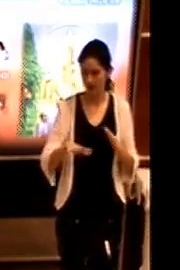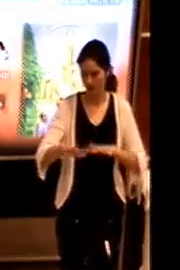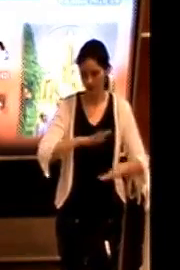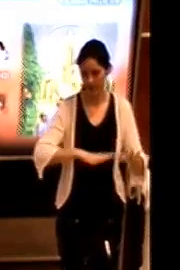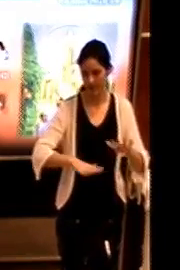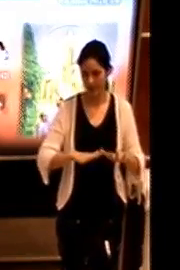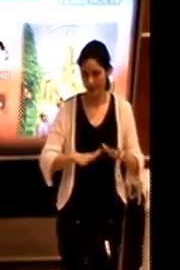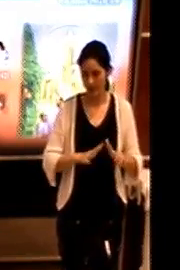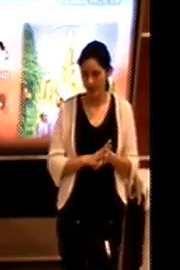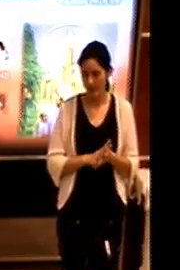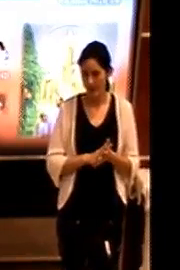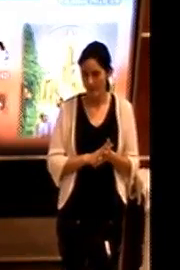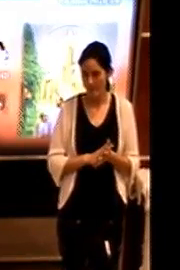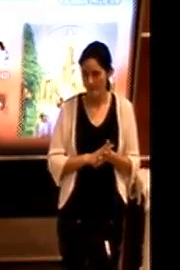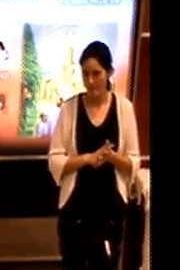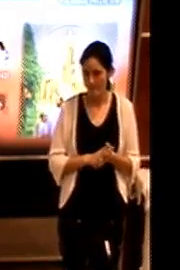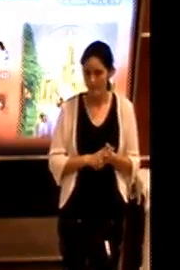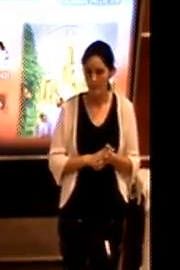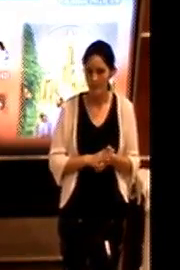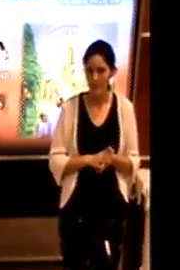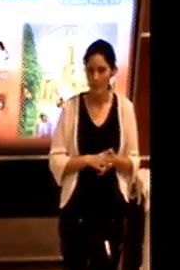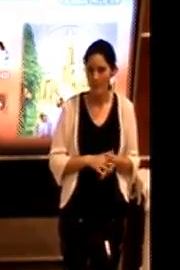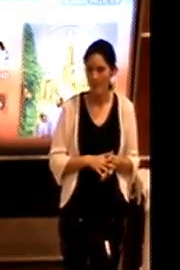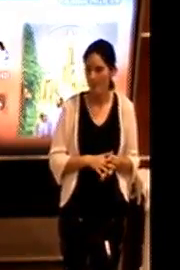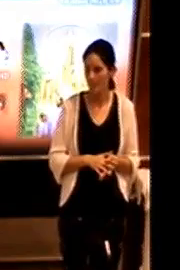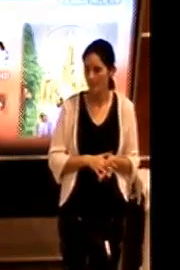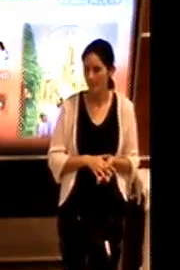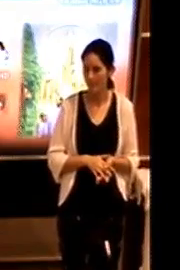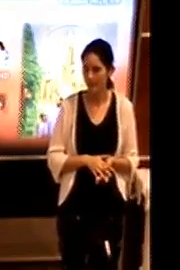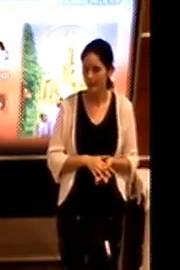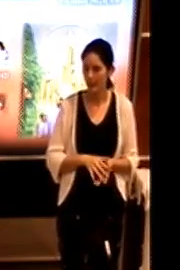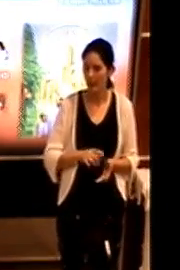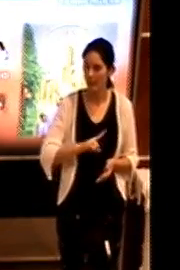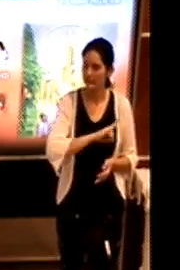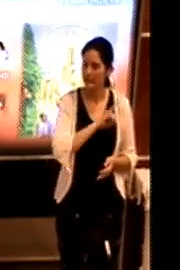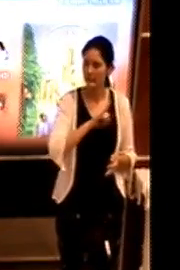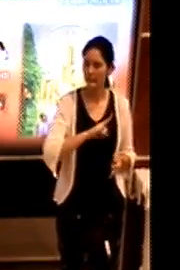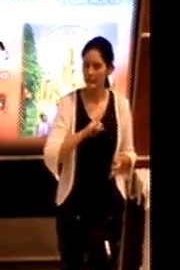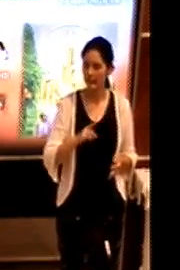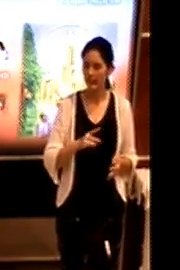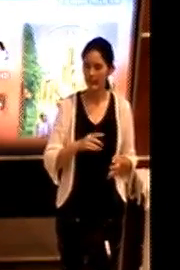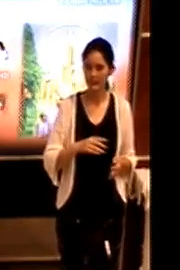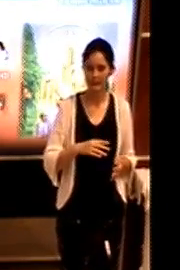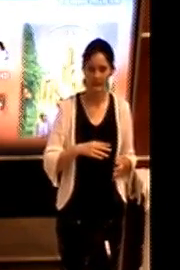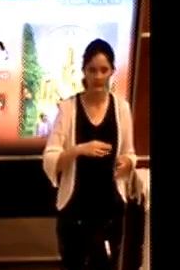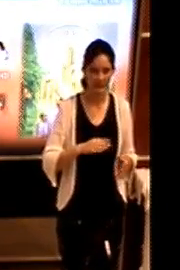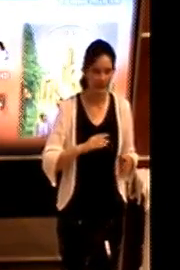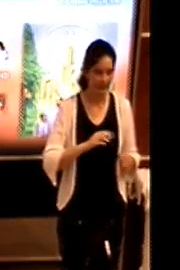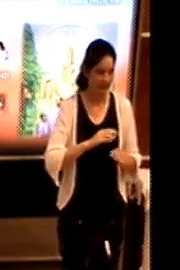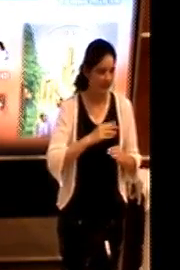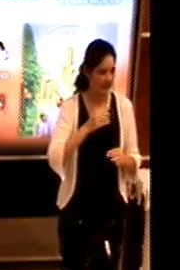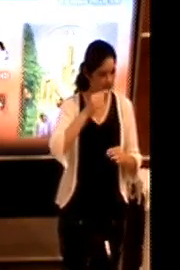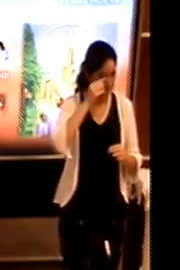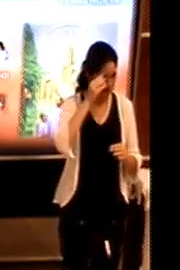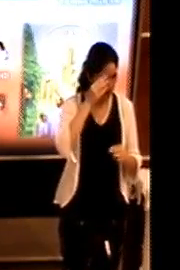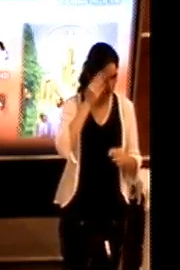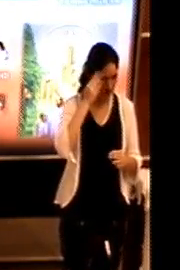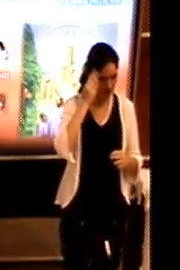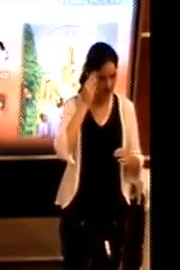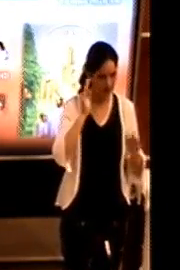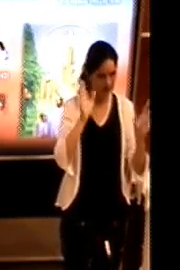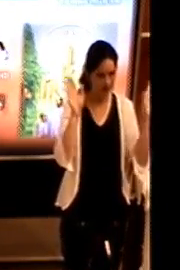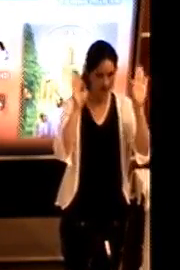Señor, Señor, heredará el reino de los cielos. Satanás ciega la mente, hermanos, con doctrinas